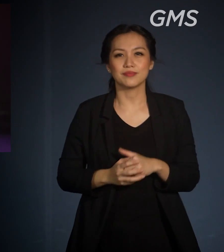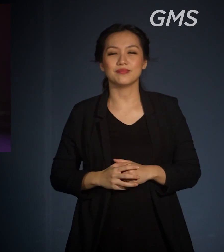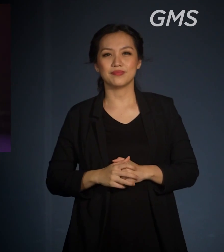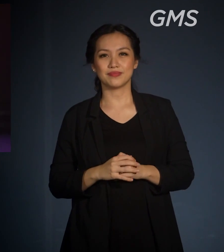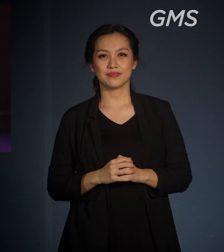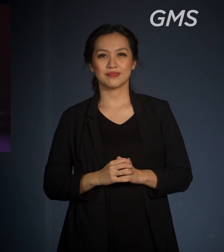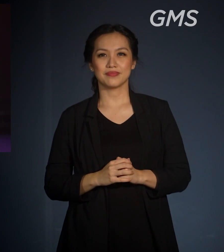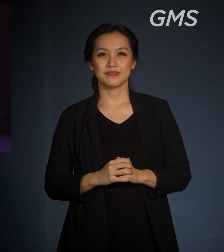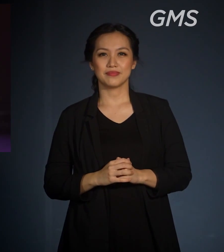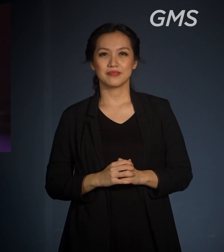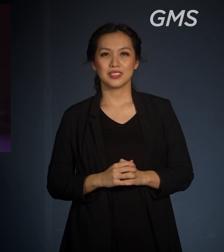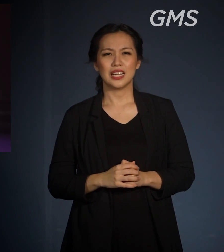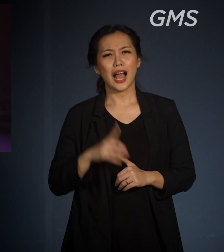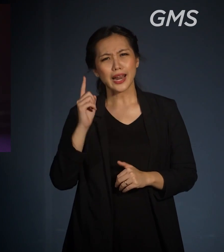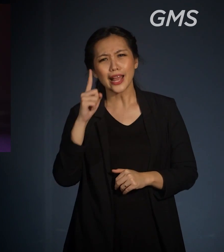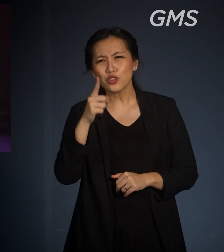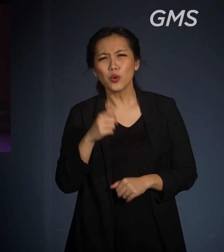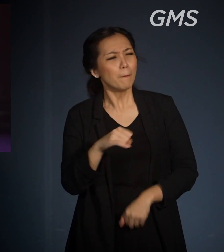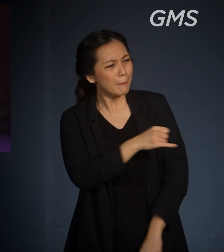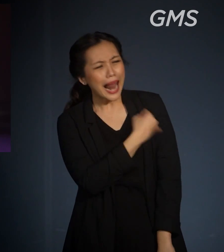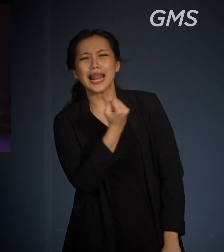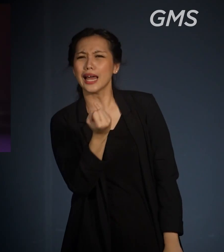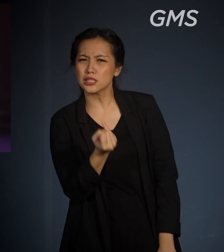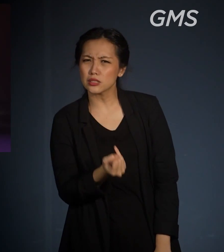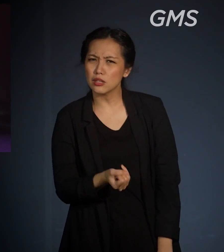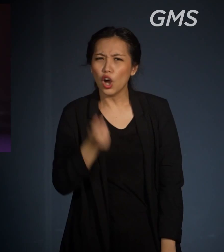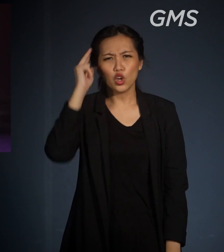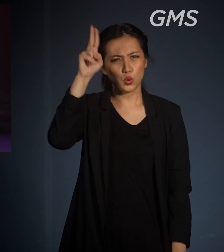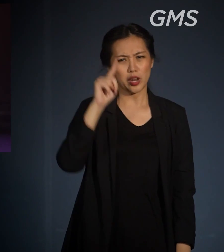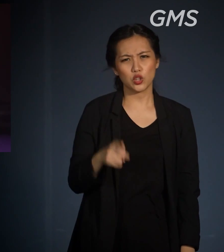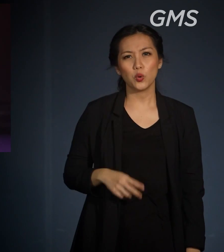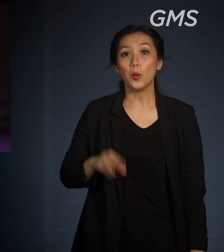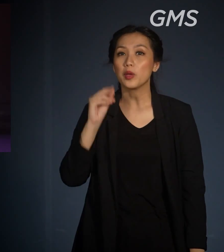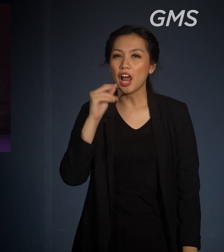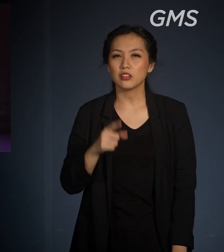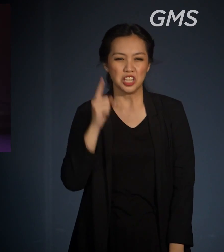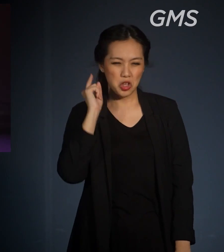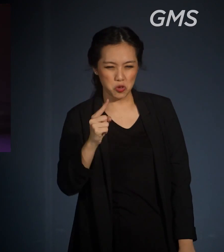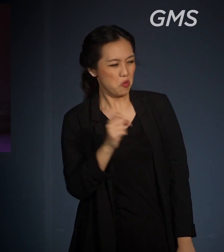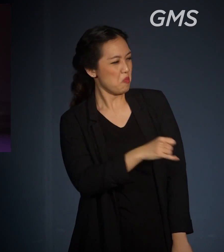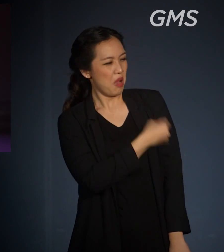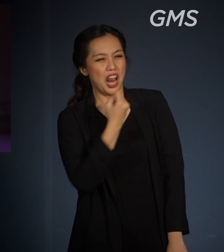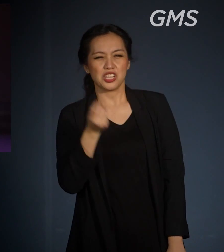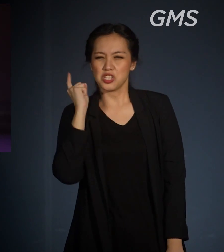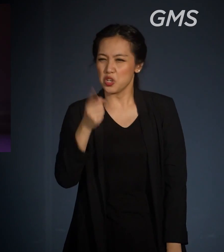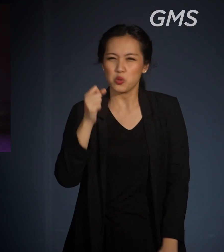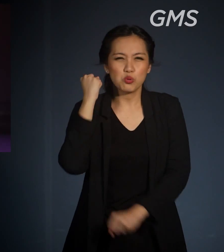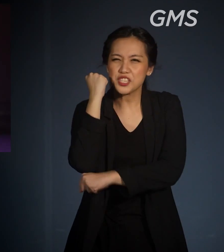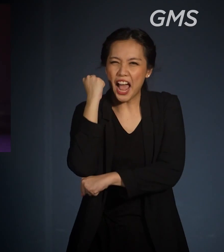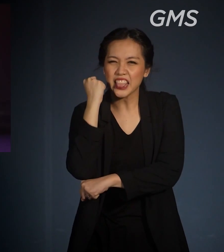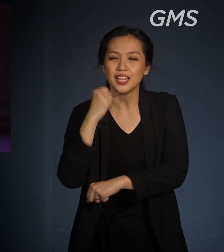Dan itu dianggap malas, dianggap jahat oleh Tuhan. Hai engkau hamba yang jahat dan malas. Tapi yang dilakukannya